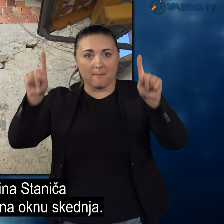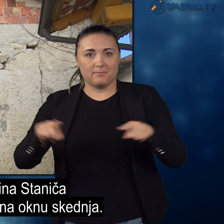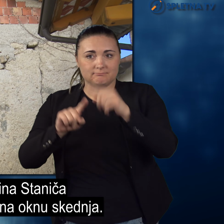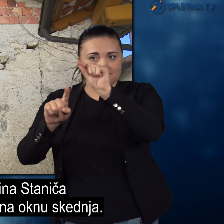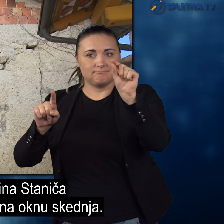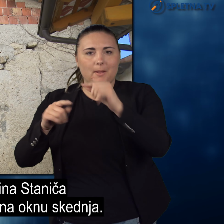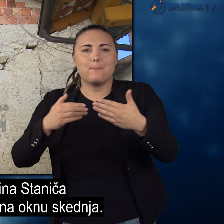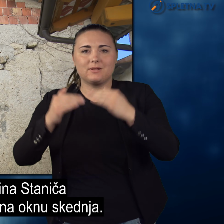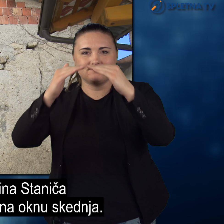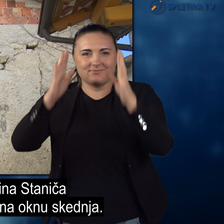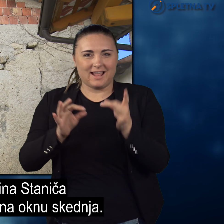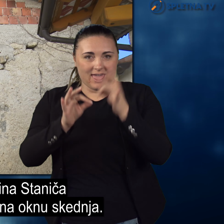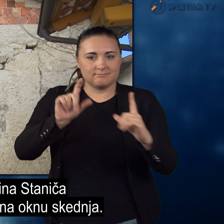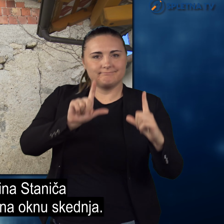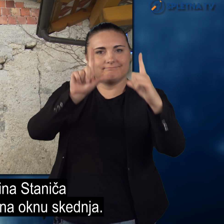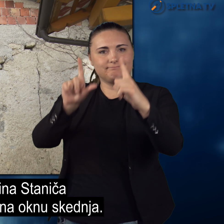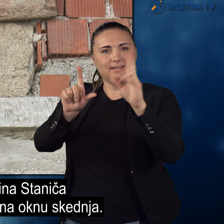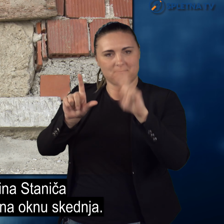skednja.